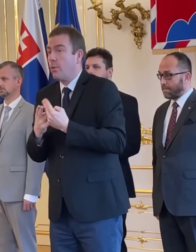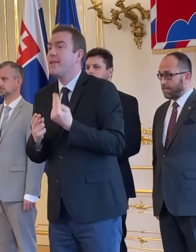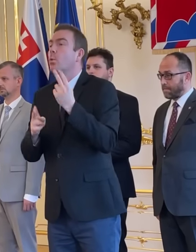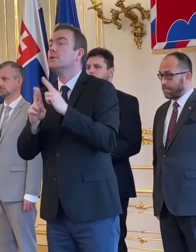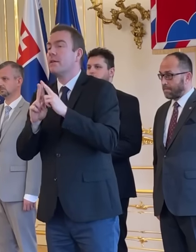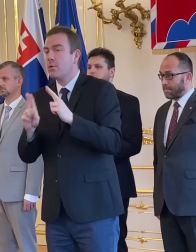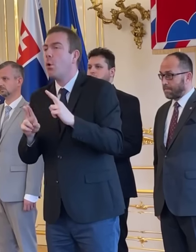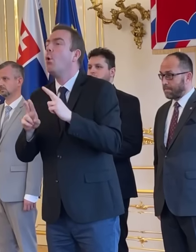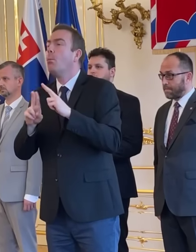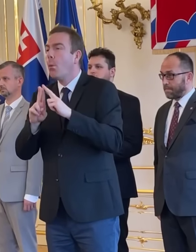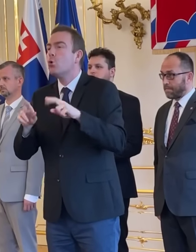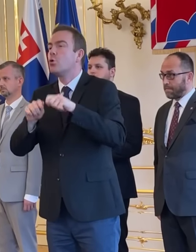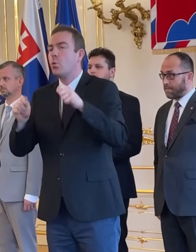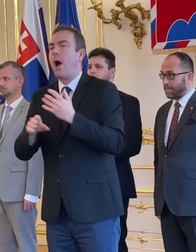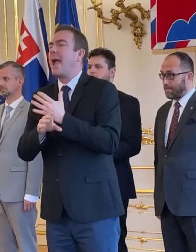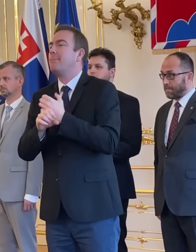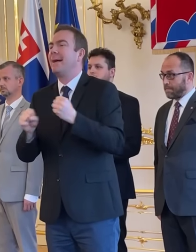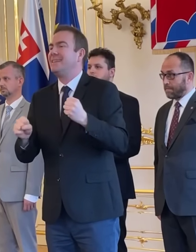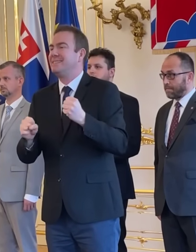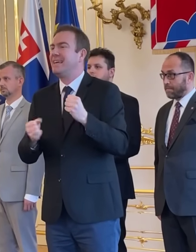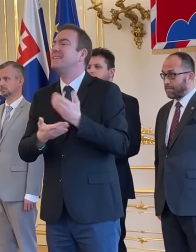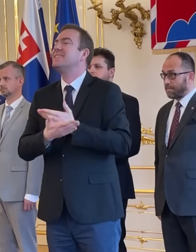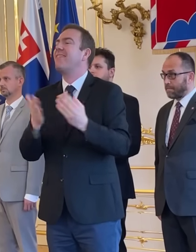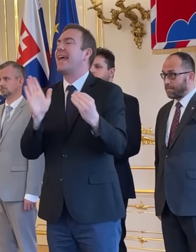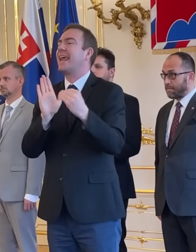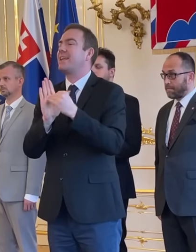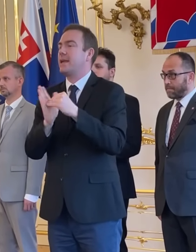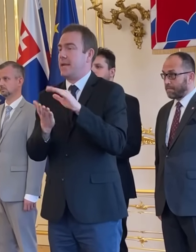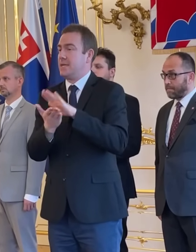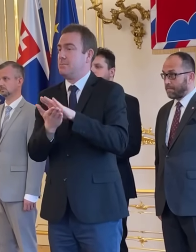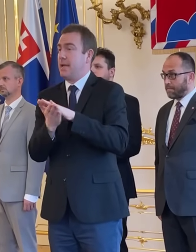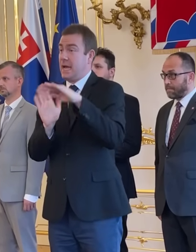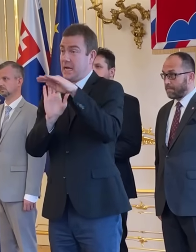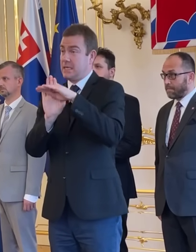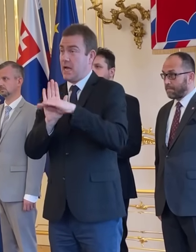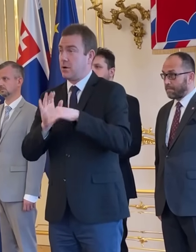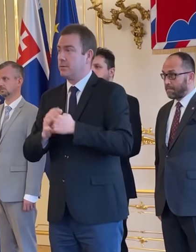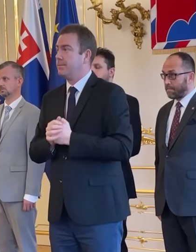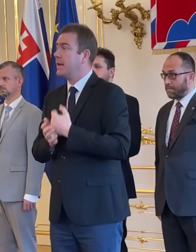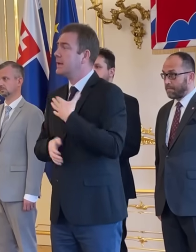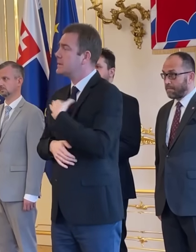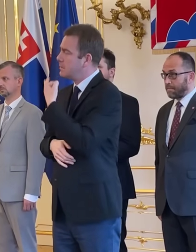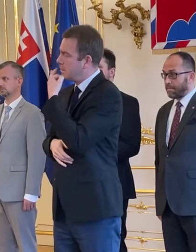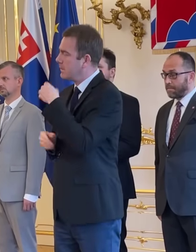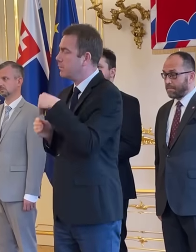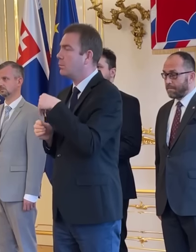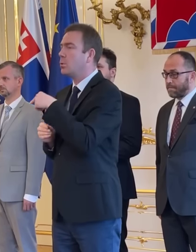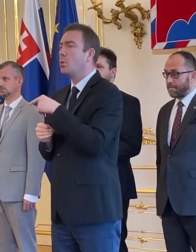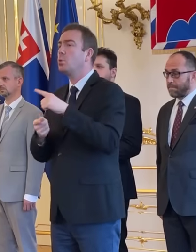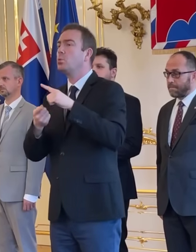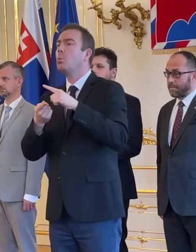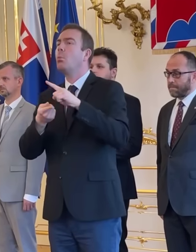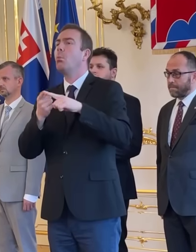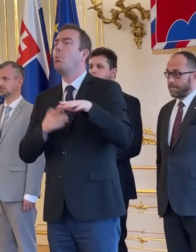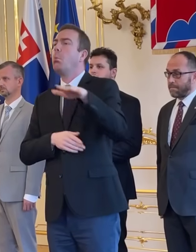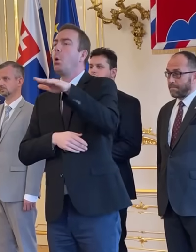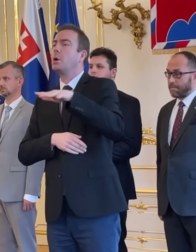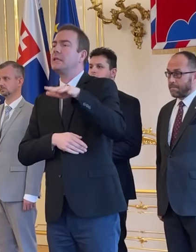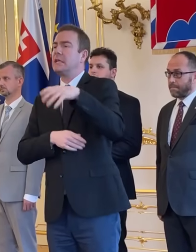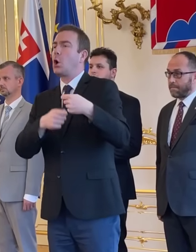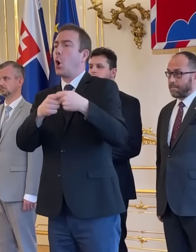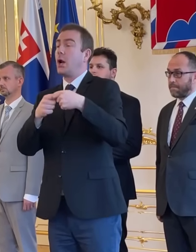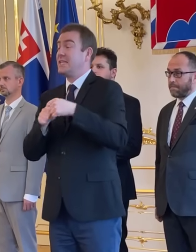môže rozhodnúť aj týmto spôsobom. Podľa nášho názoru. Chcem opýtať, ako sa vnímate také ten politické kvázi vydieranie, že koalícia hovorí, že